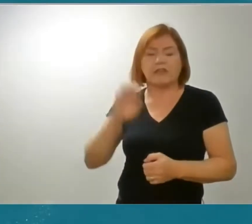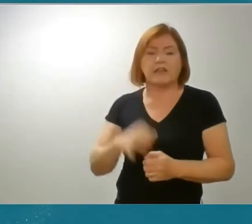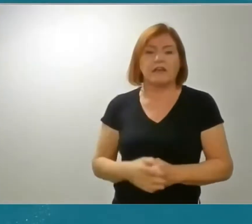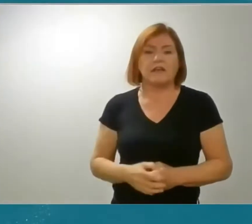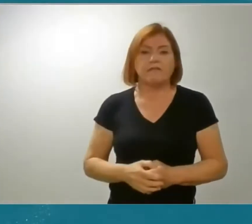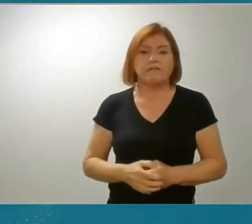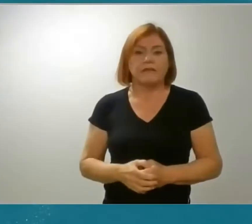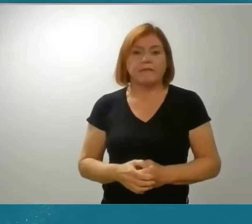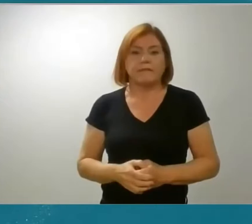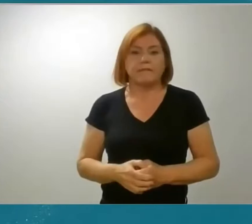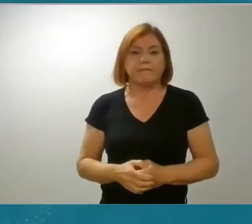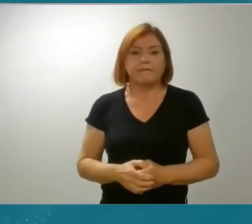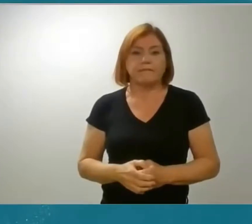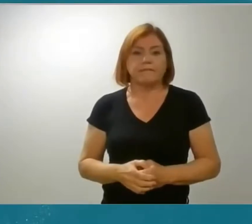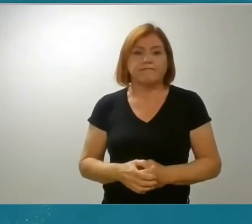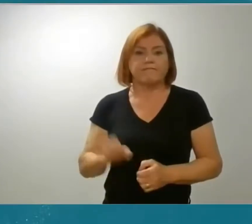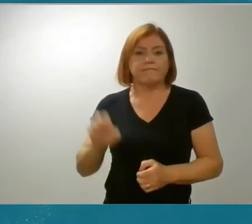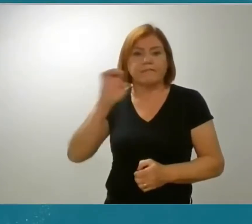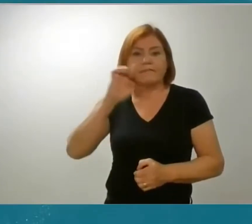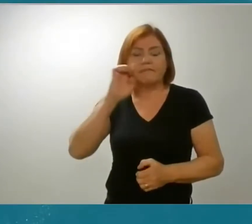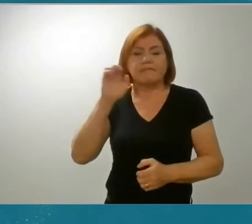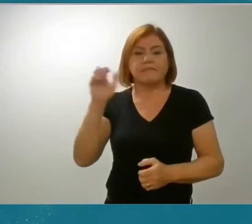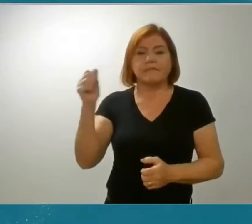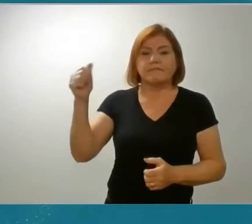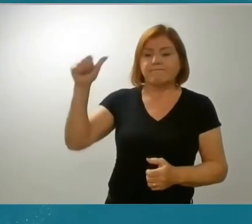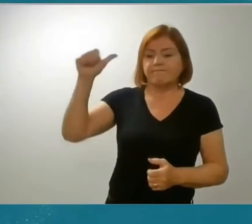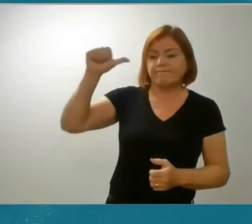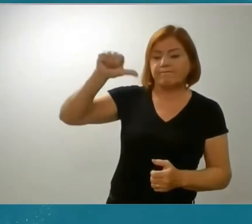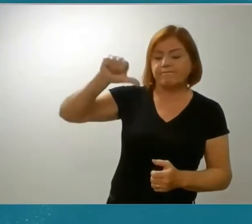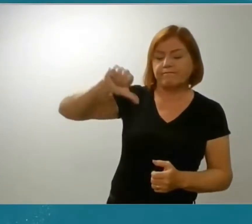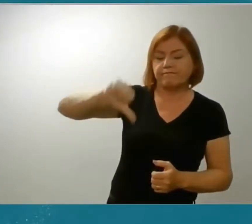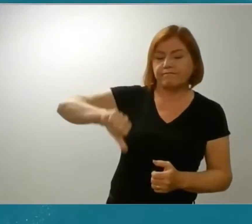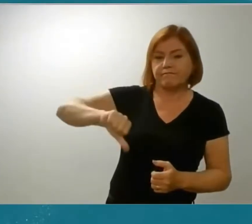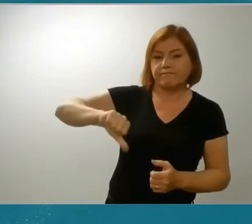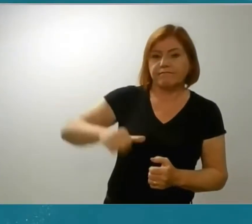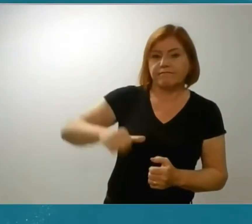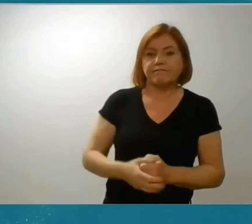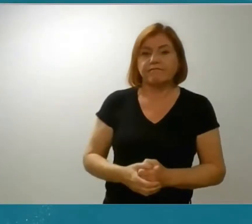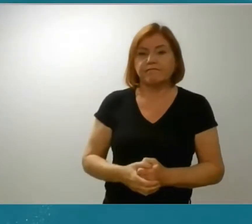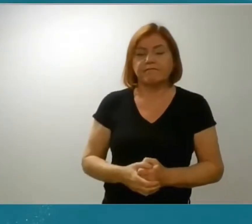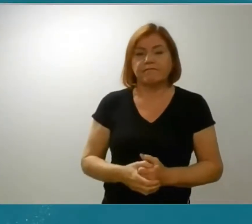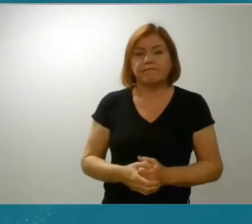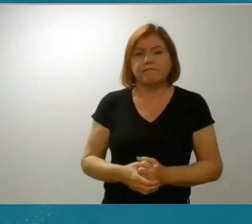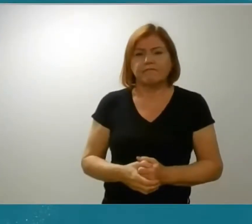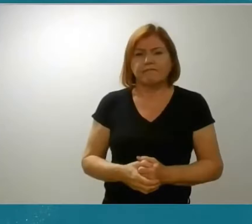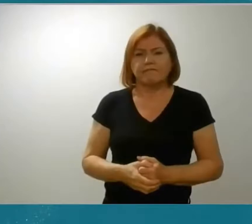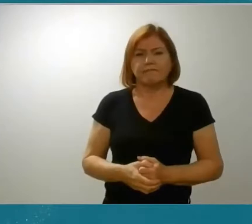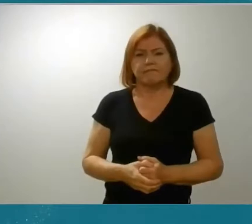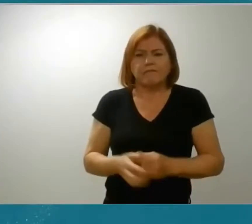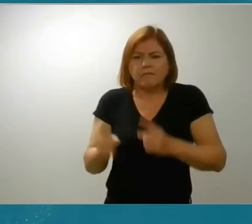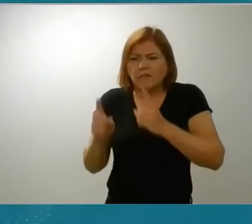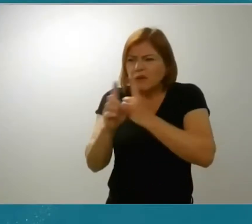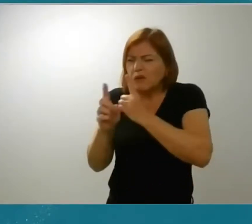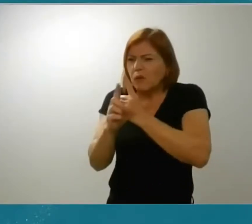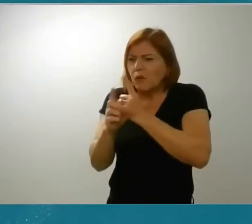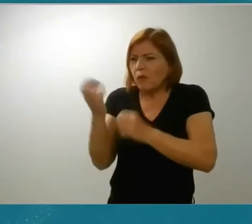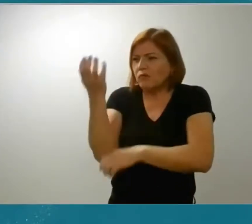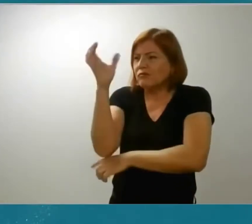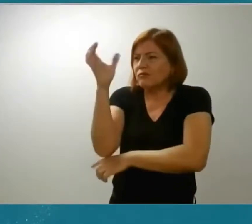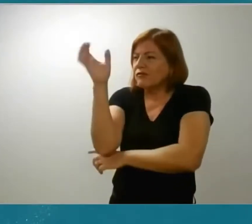Eva caiu, foi enganada, achou a árvore que Deus disse para não comer, a árvore